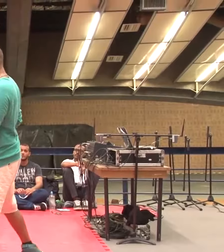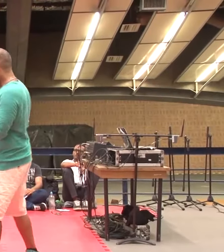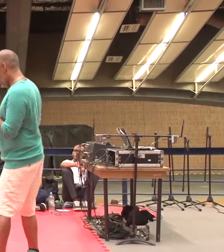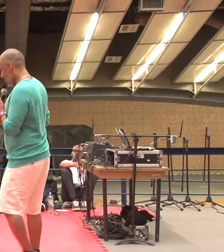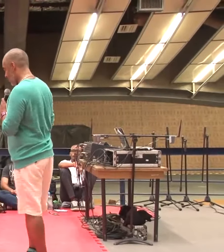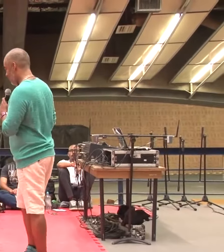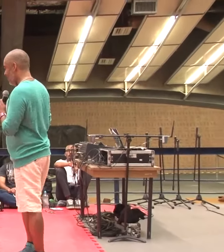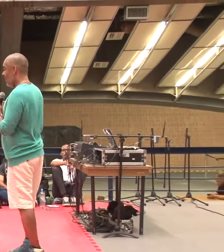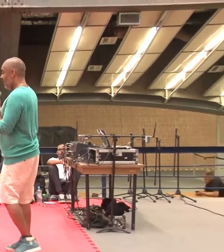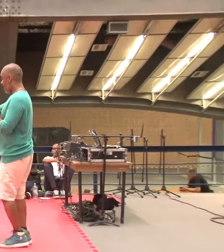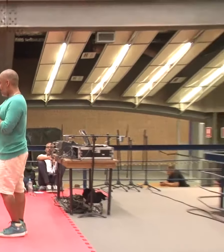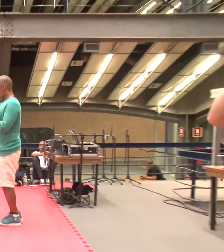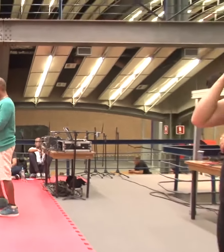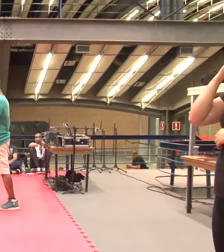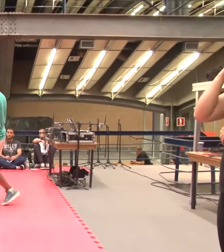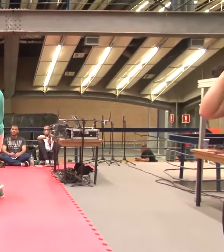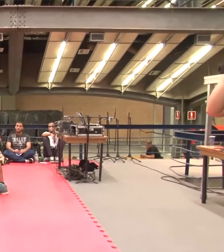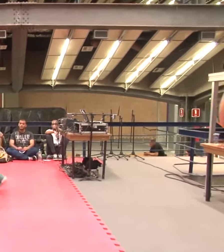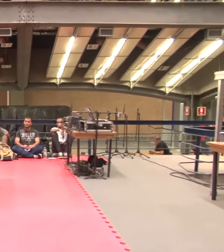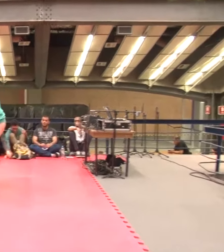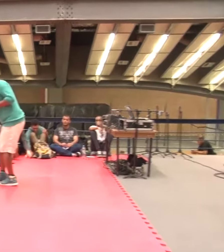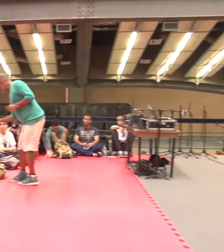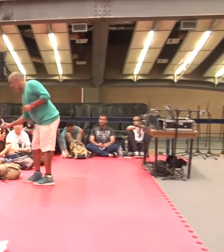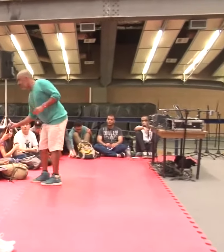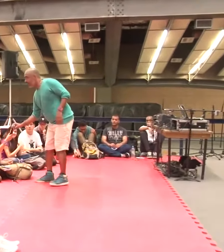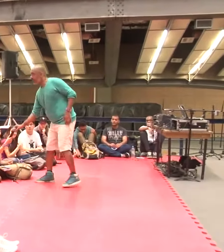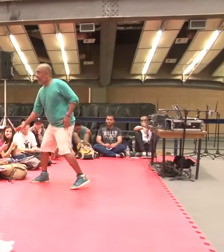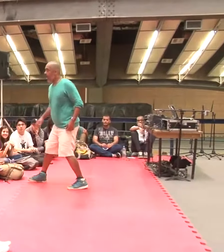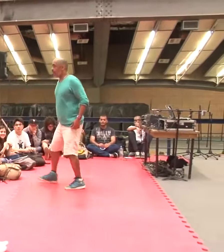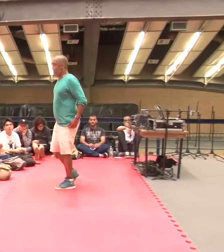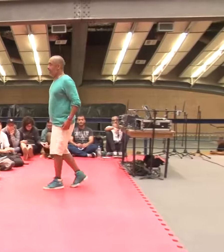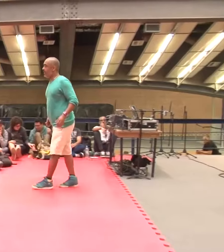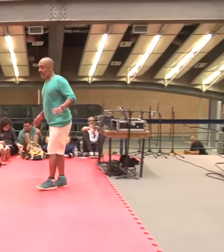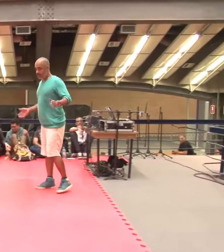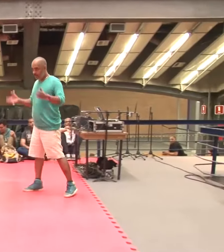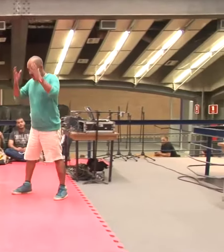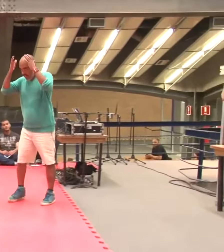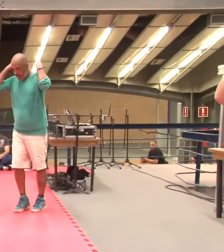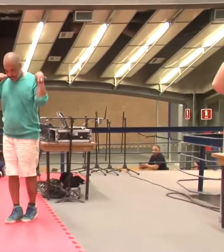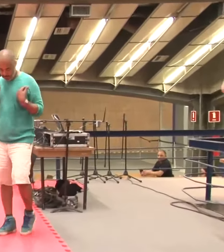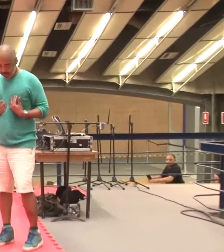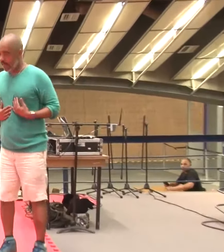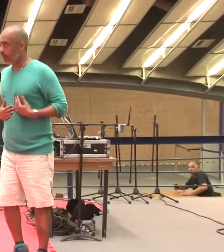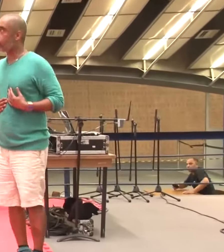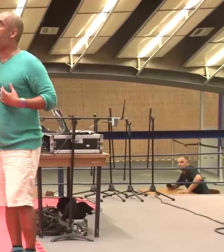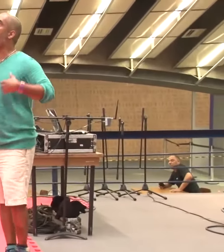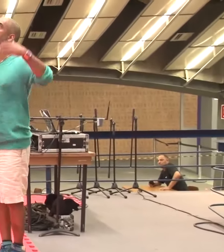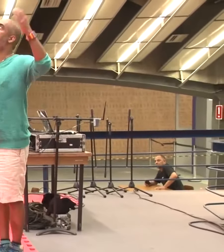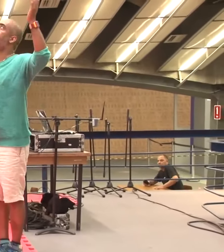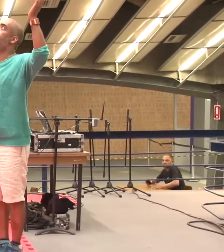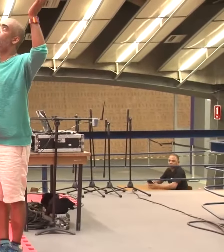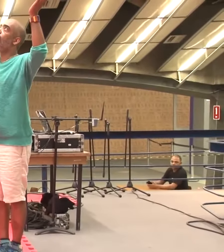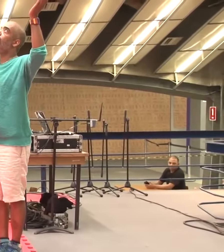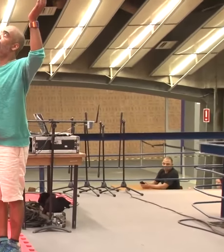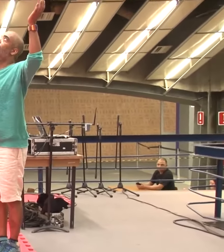É uma mãe negra, auxiliar de palco, sério, isso aqui. É uma mãe negra, uma mulher negra, coberta com os panos